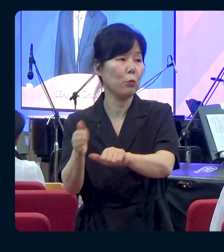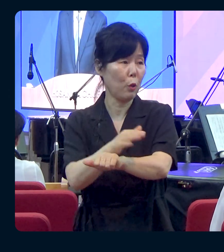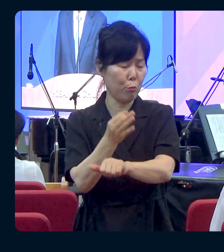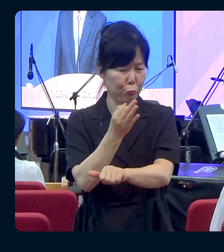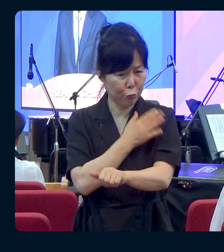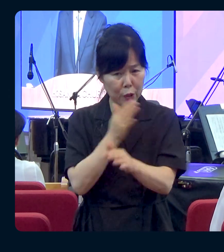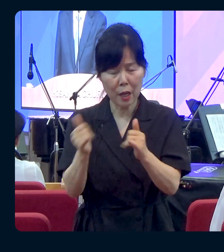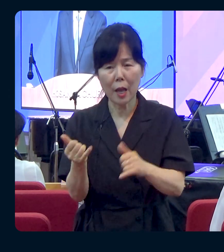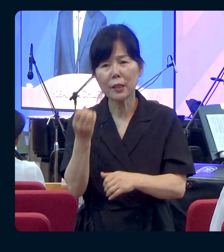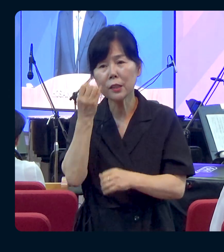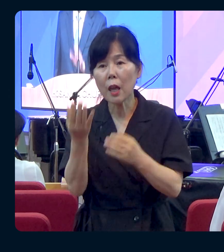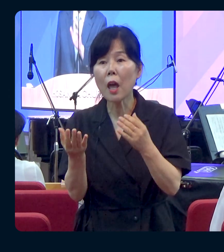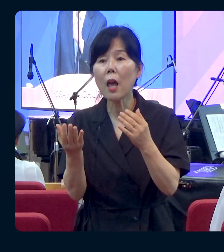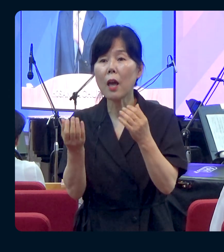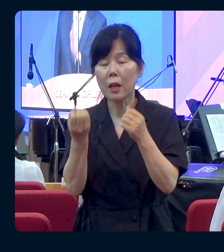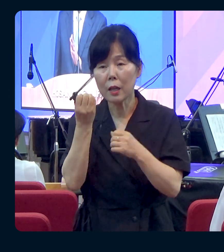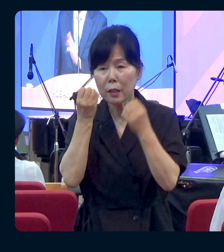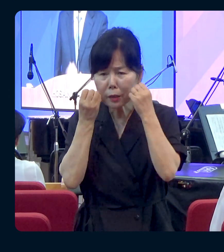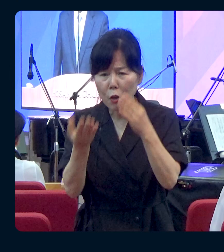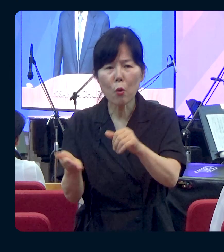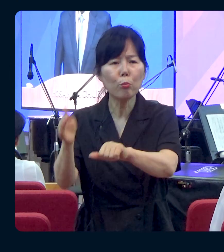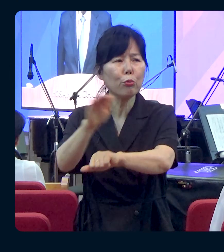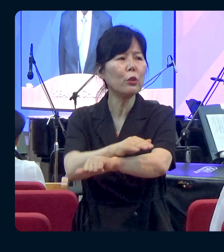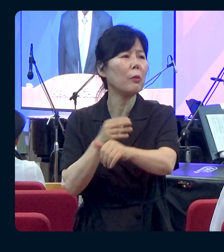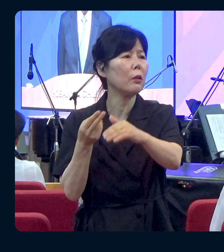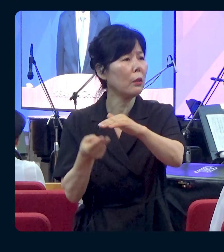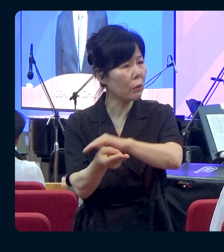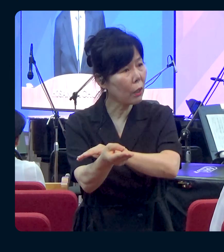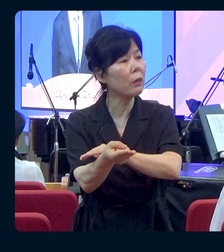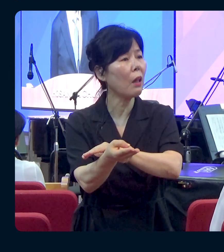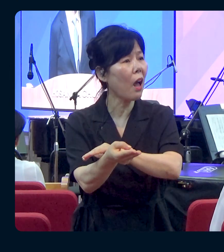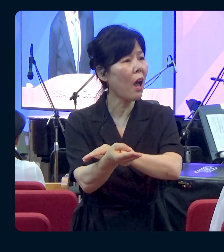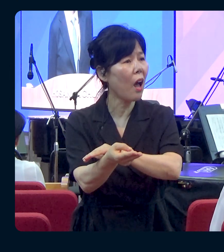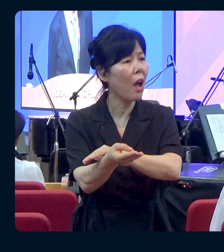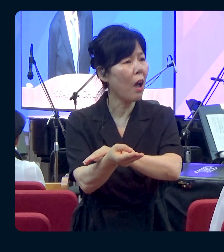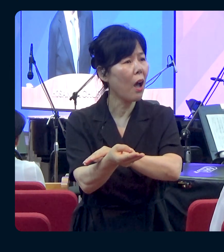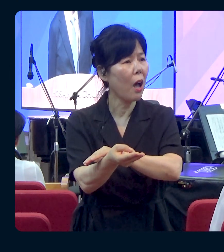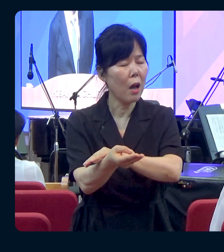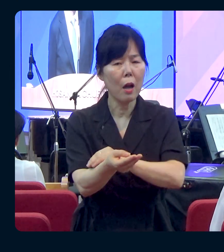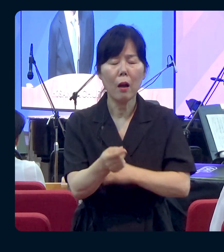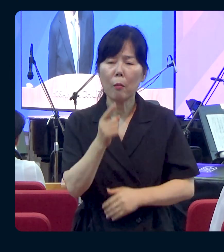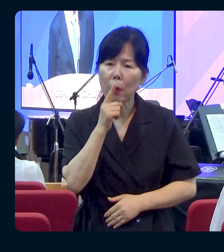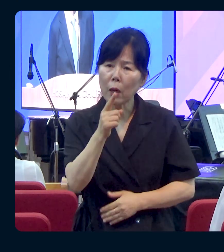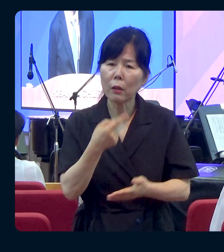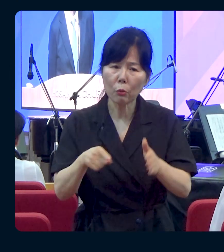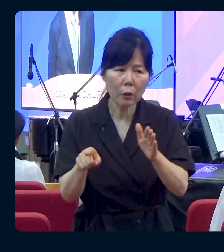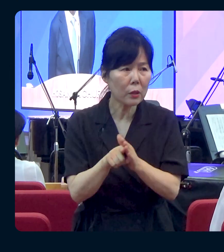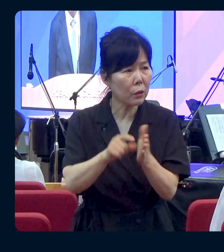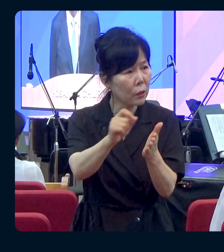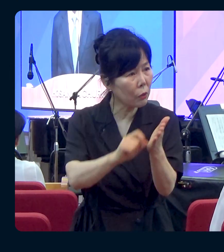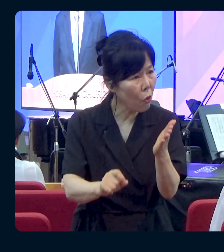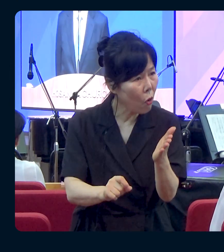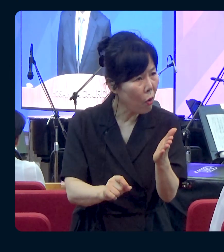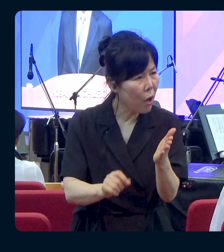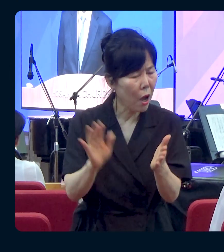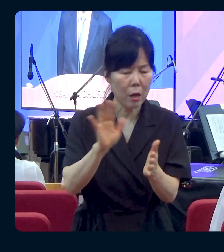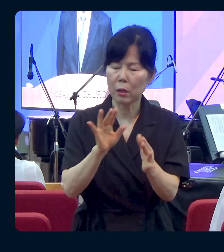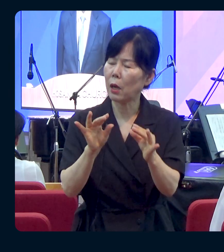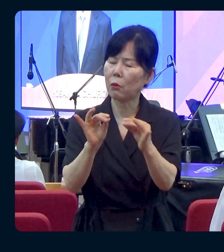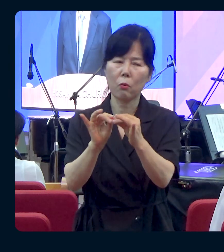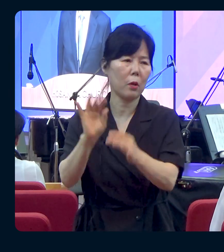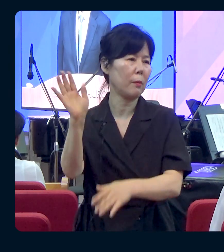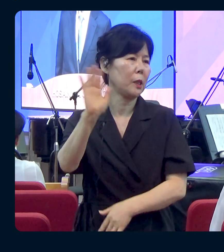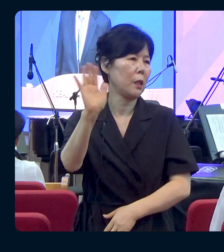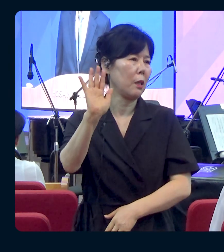부자의 새 무덤에 들어가셨어 라는 그런 정도라고 한다면, 그런 정도 이야기를 한다면 전 절대로 이걸 받아들일 수가 없습니다.